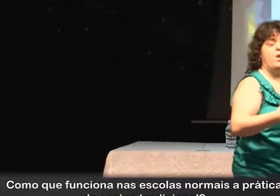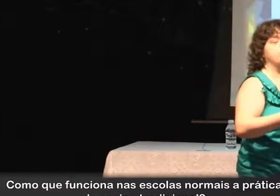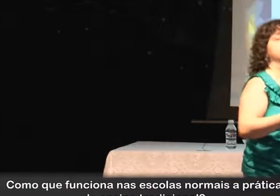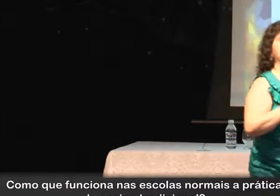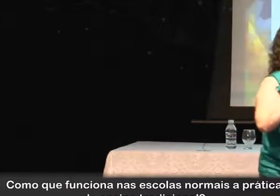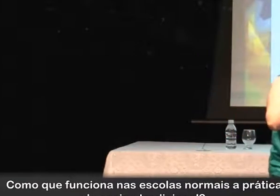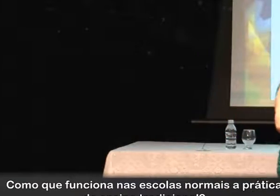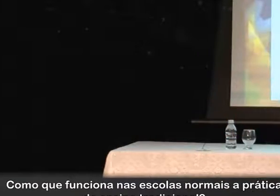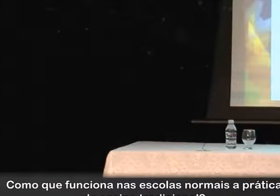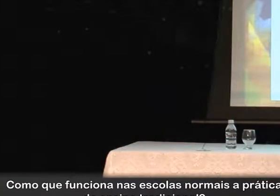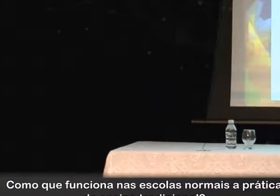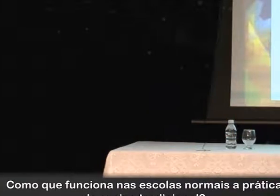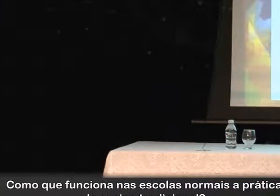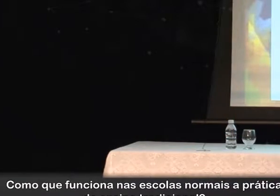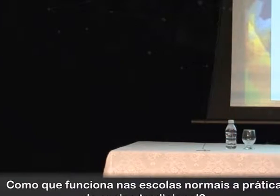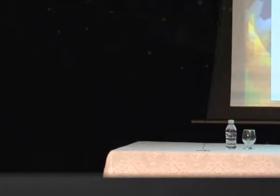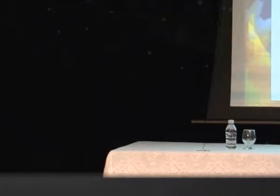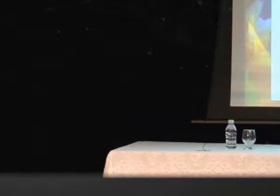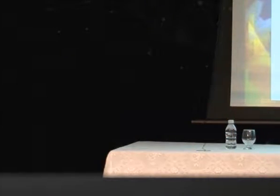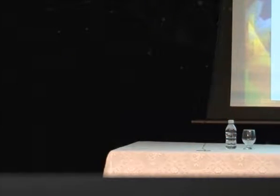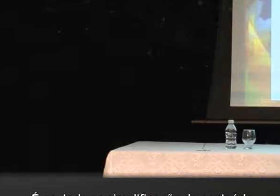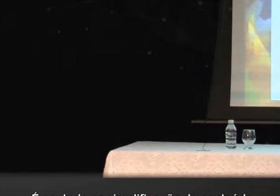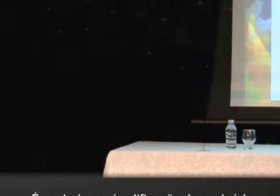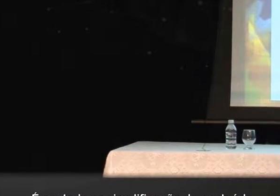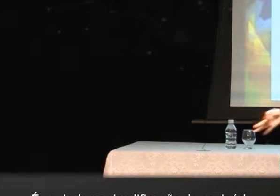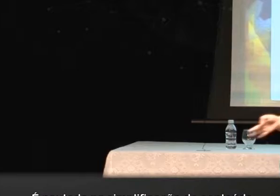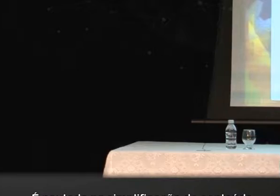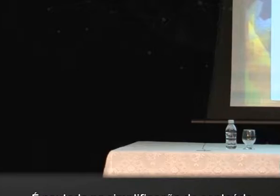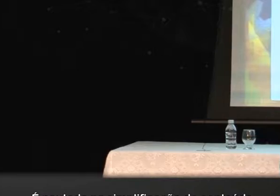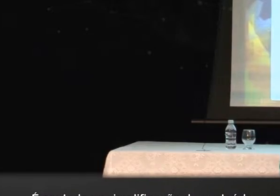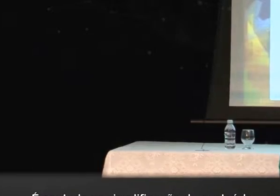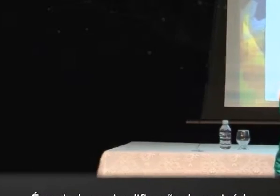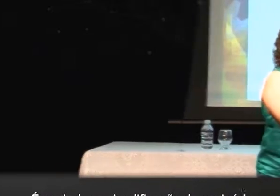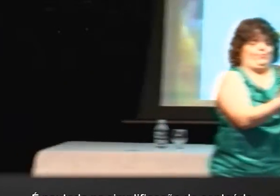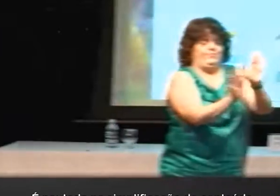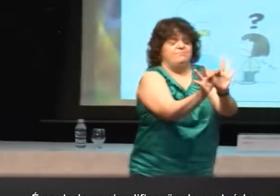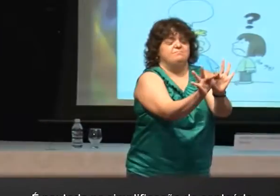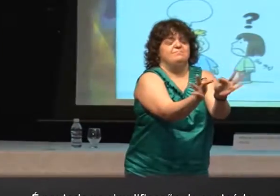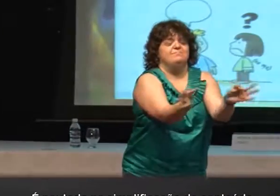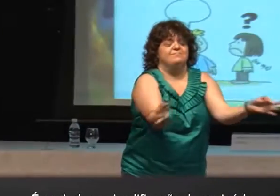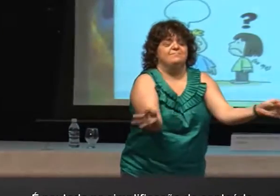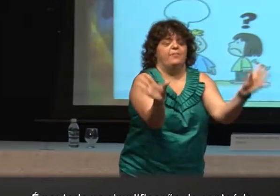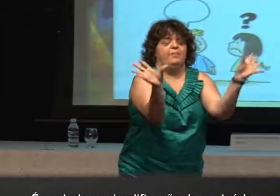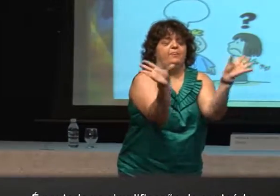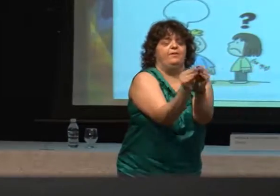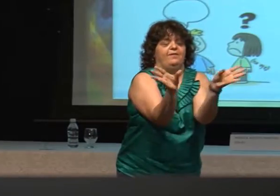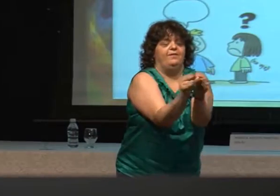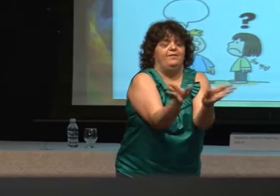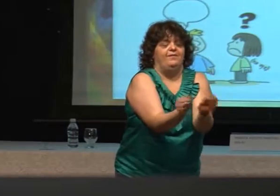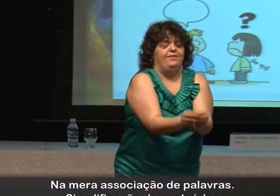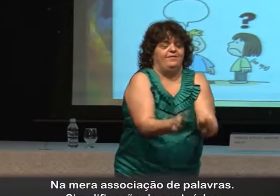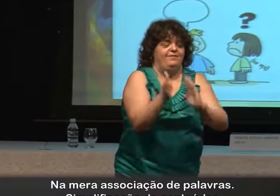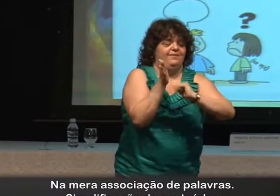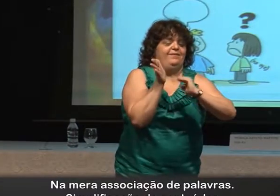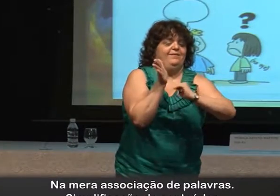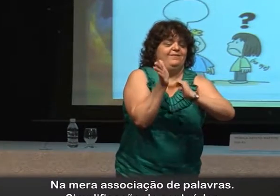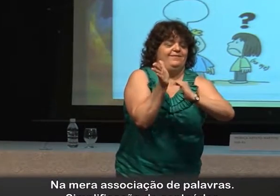como é que funciona as escolas normais? É pautado na simplificação de conteúdo, na mera